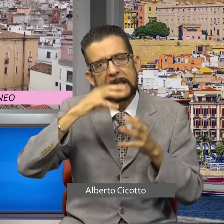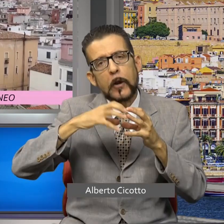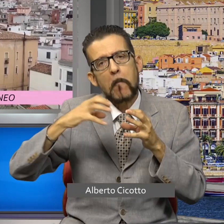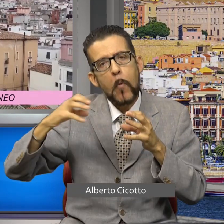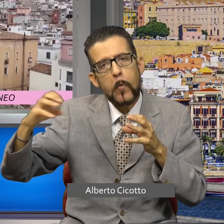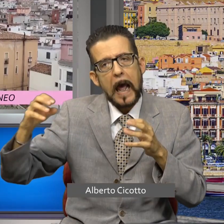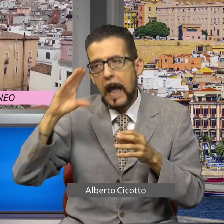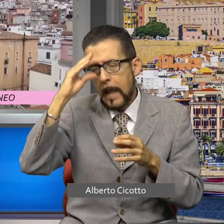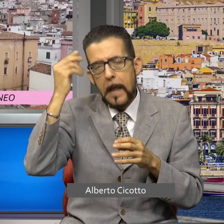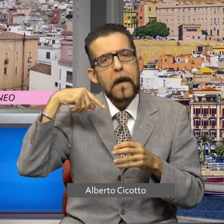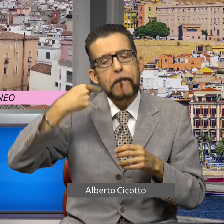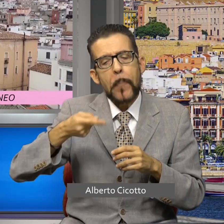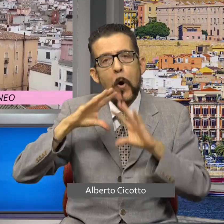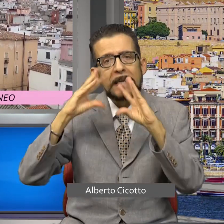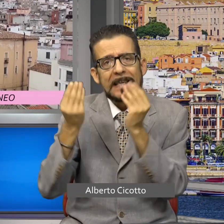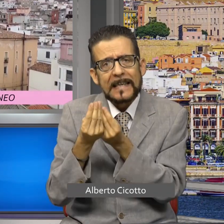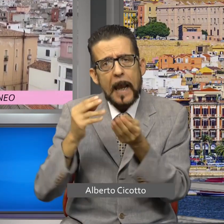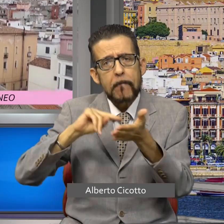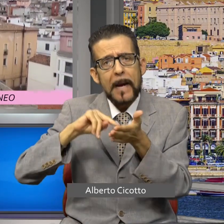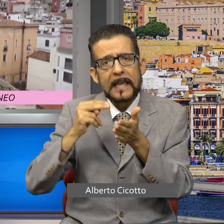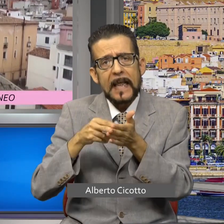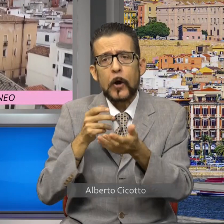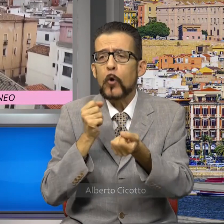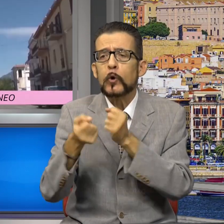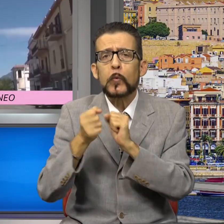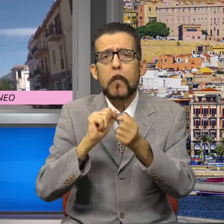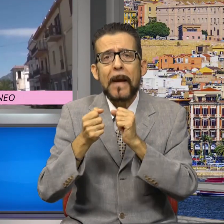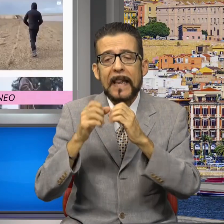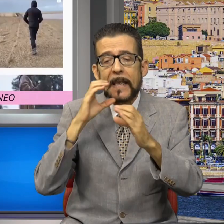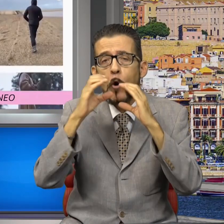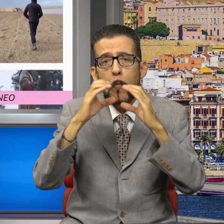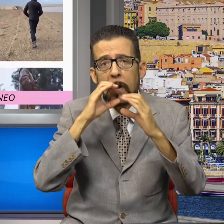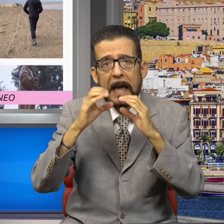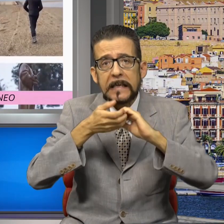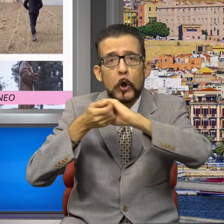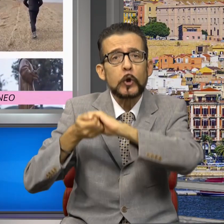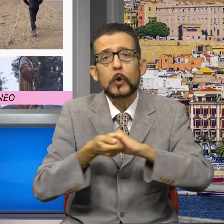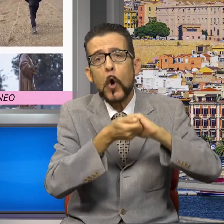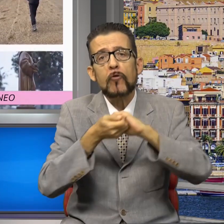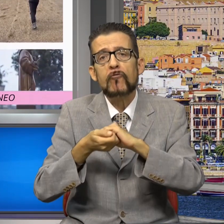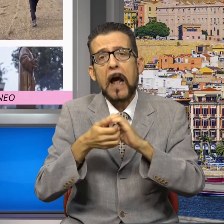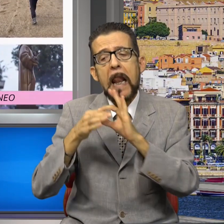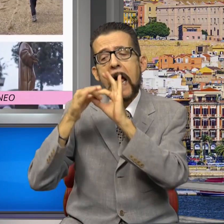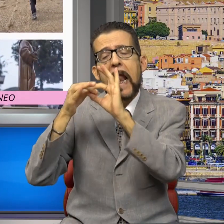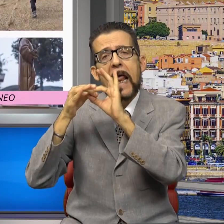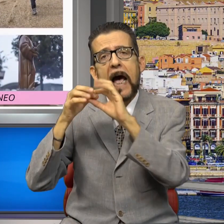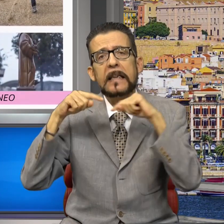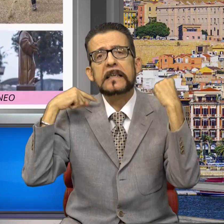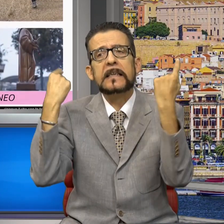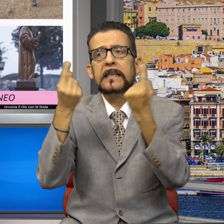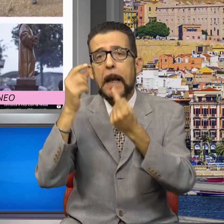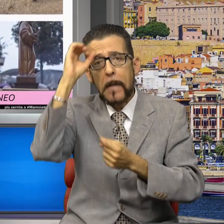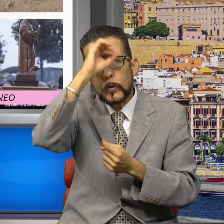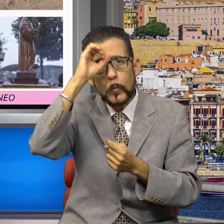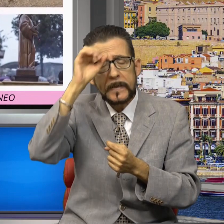o insieme, la tecnologia e gli strumenti di comunicazione sociale in testa, alleati di un sistema, il sistema turismo, sistema